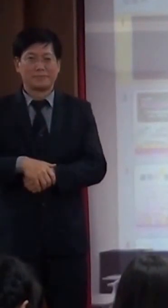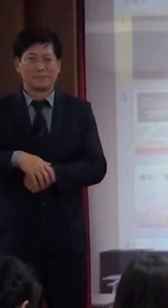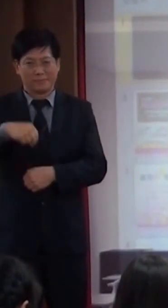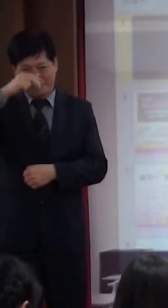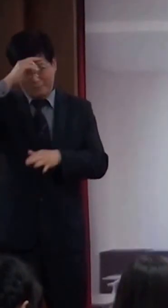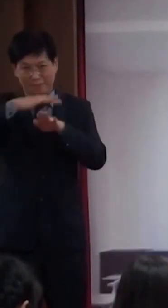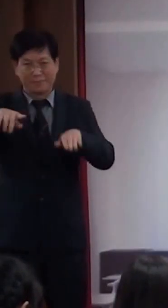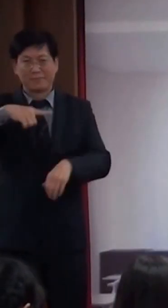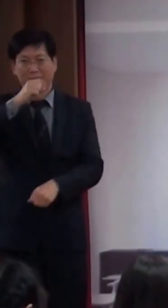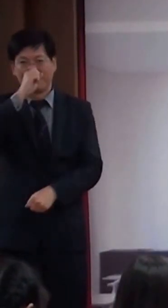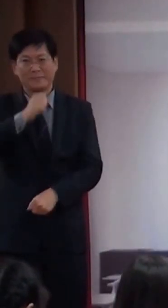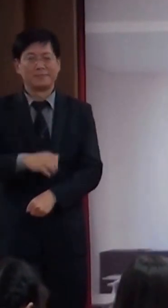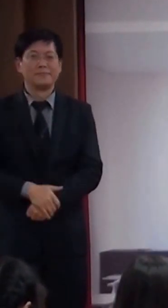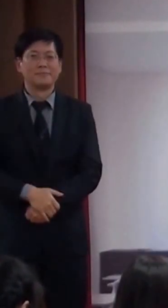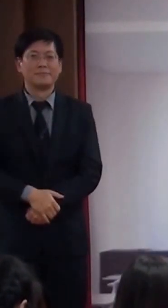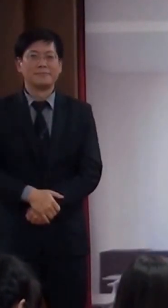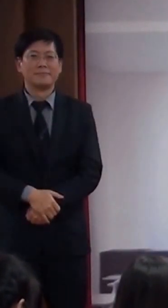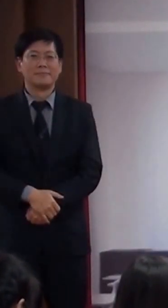家午安，大家好。